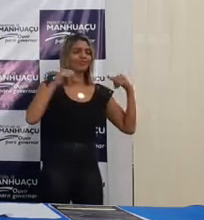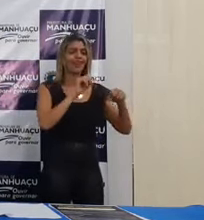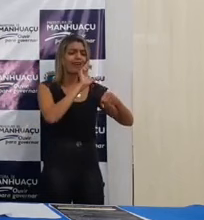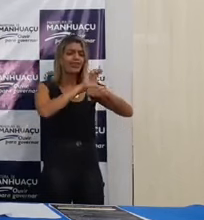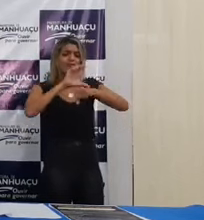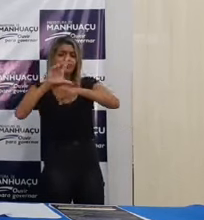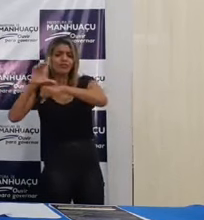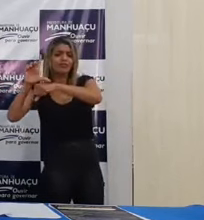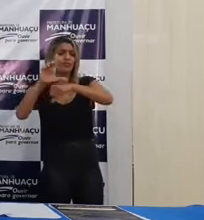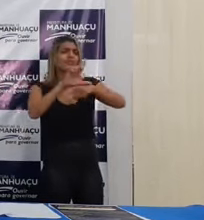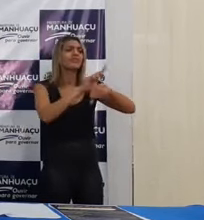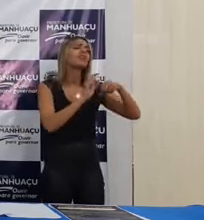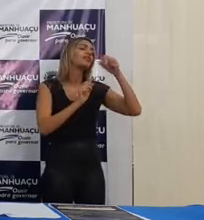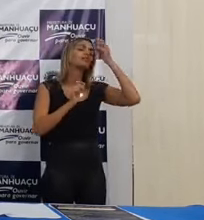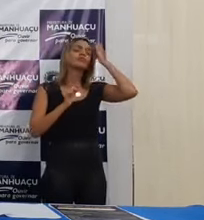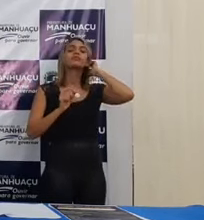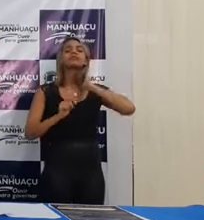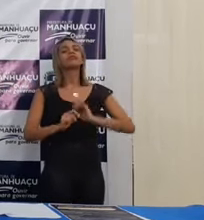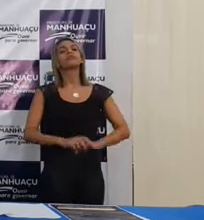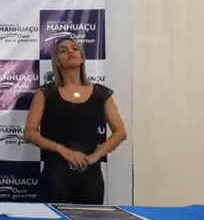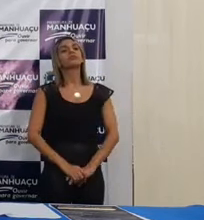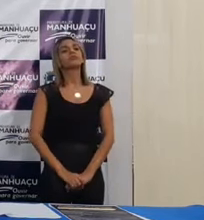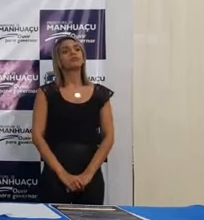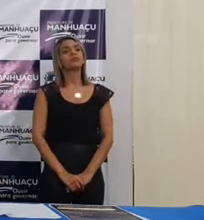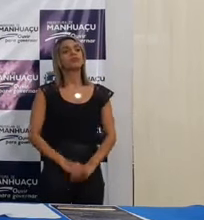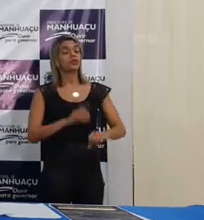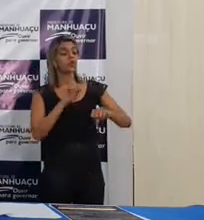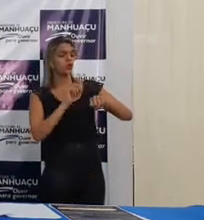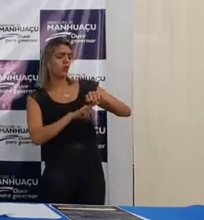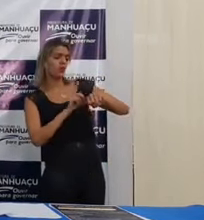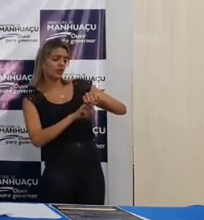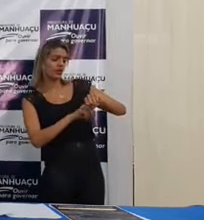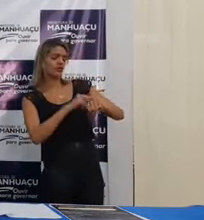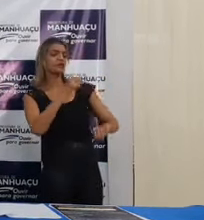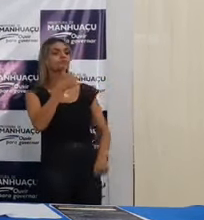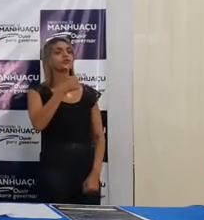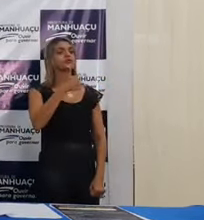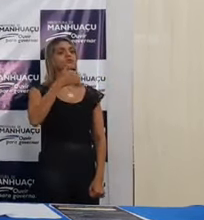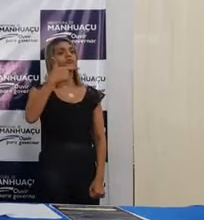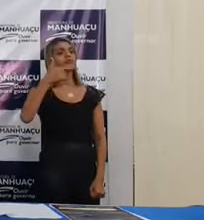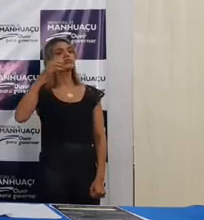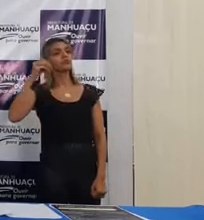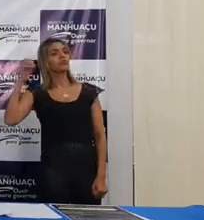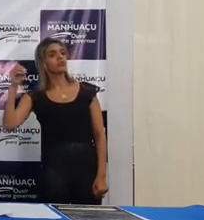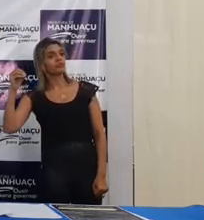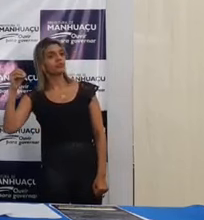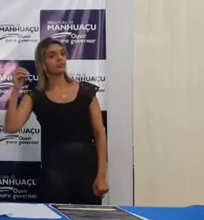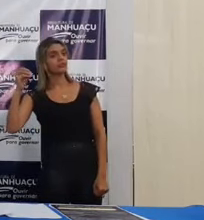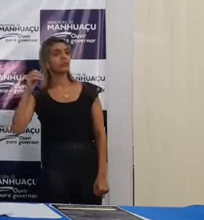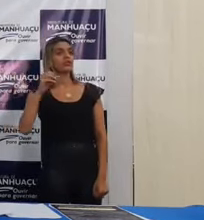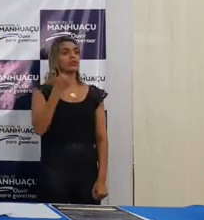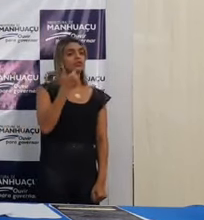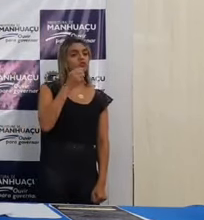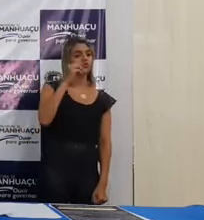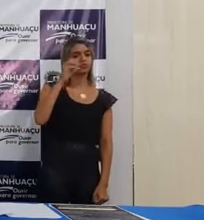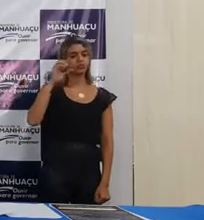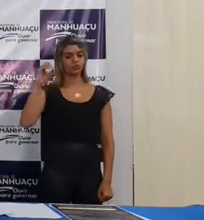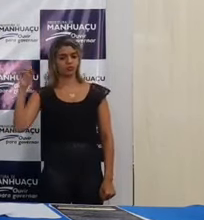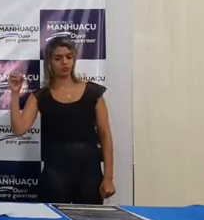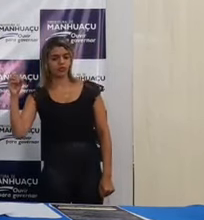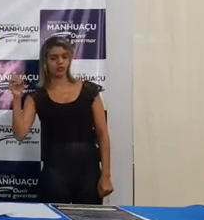que eu já citei esse exemplo lá atrás. O horário do meio-dia às 18 é porque as pessoas vêm para trabalhar e não voltam em casa.